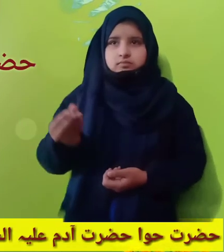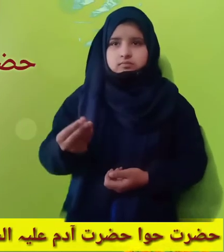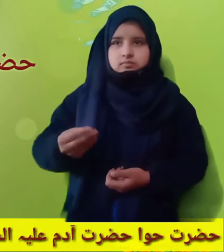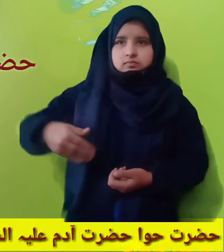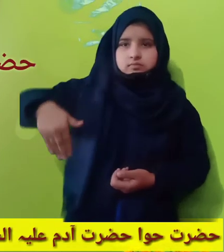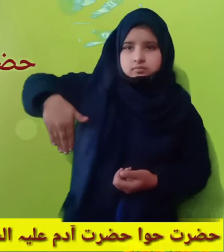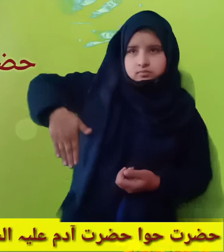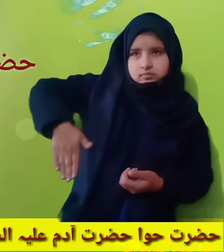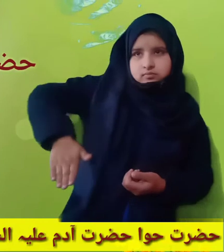हव्वा,